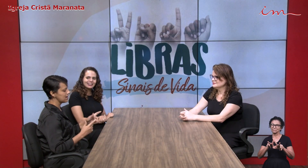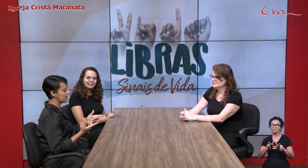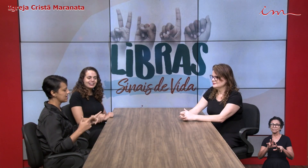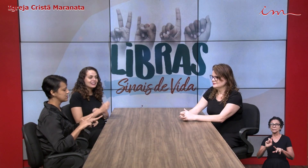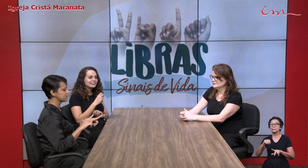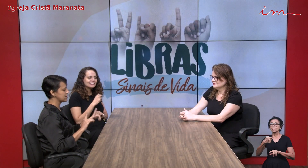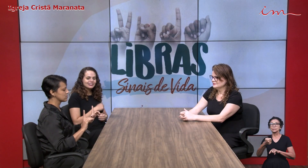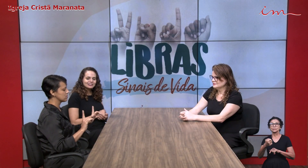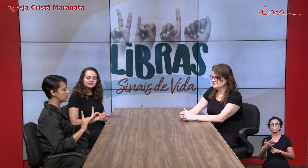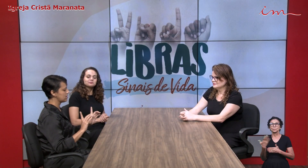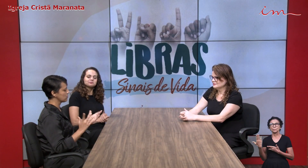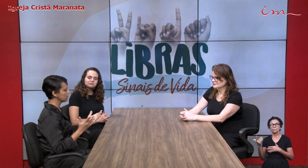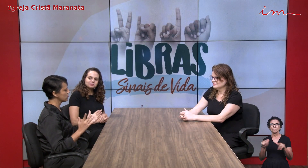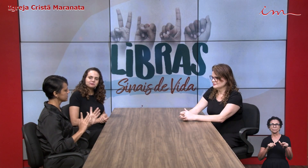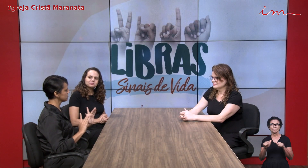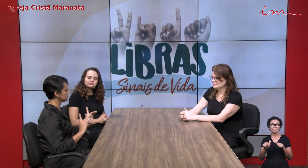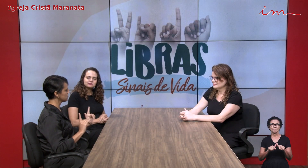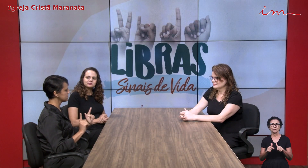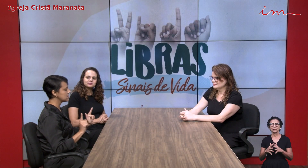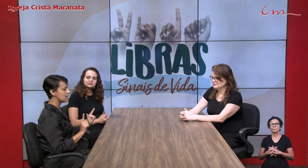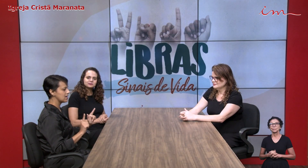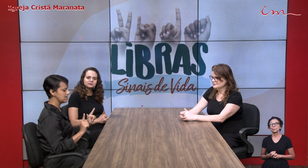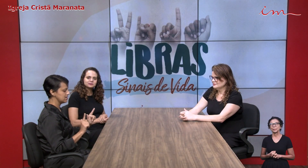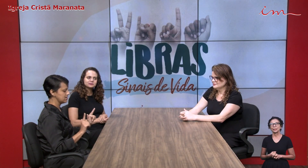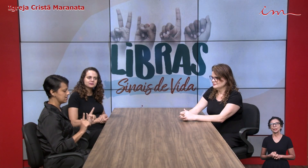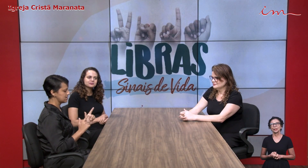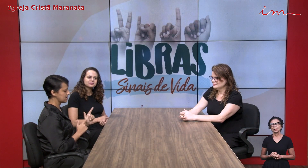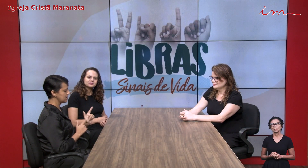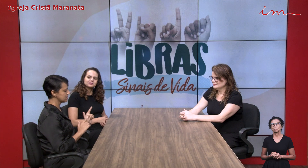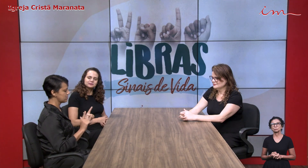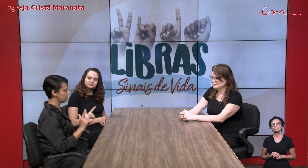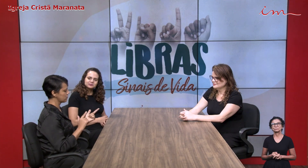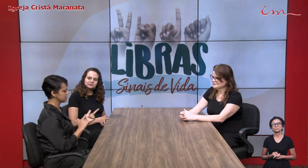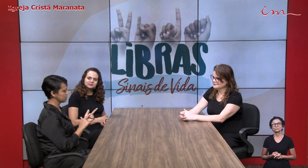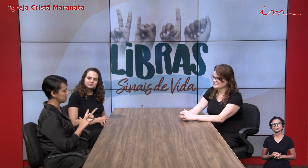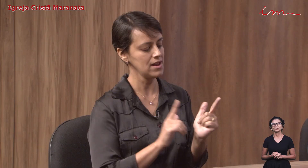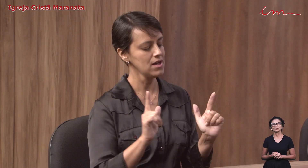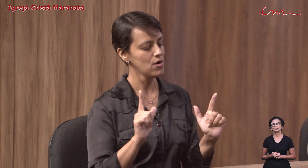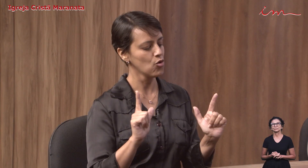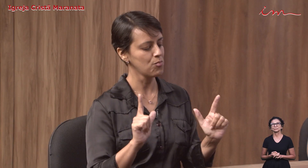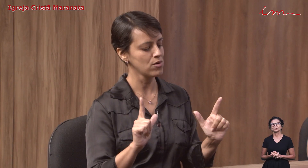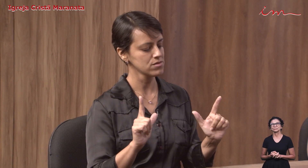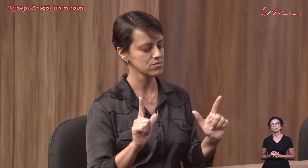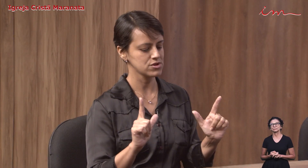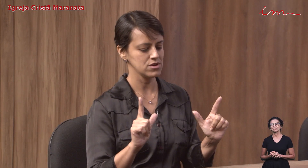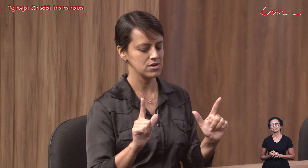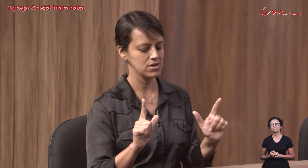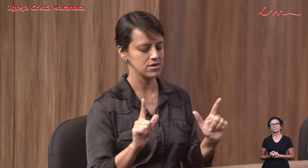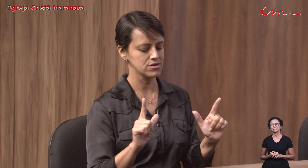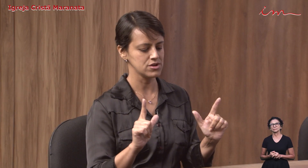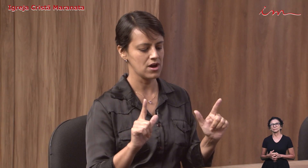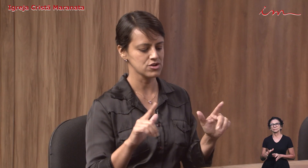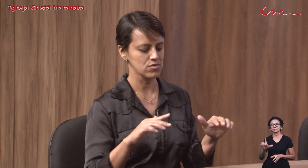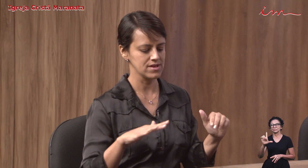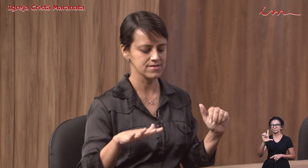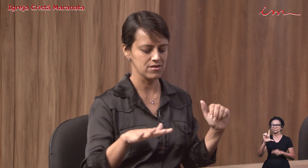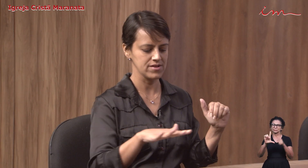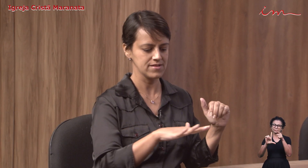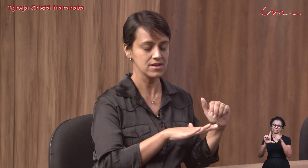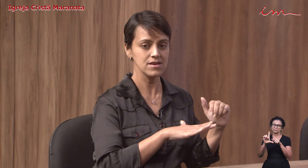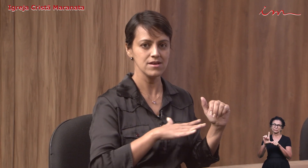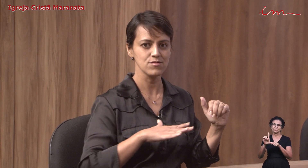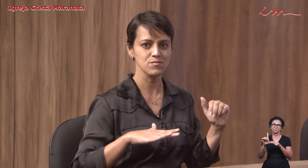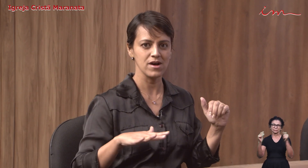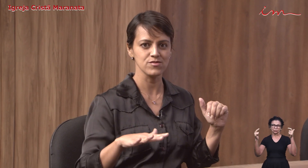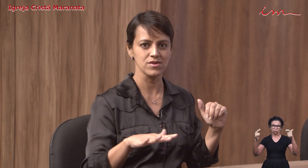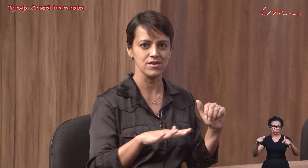de trabalhar, né? A gente faz com a configuração de mãos em L, né? Então, a configuração em L, o ponto de articulação vai